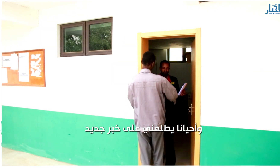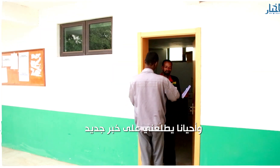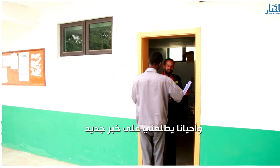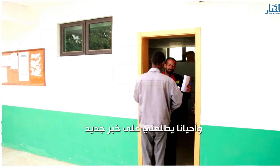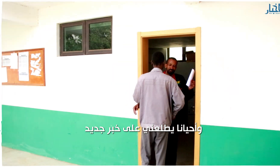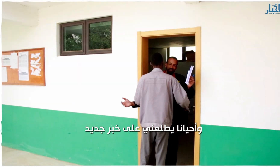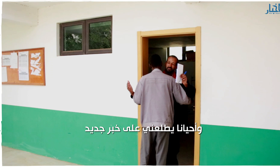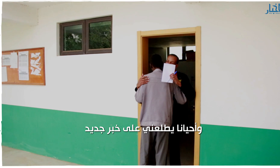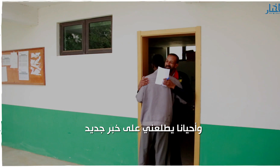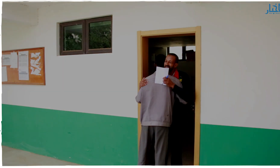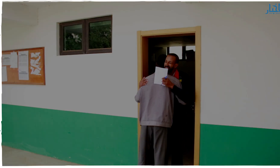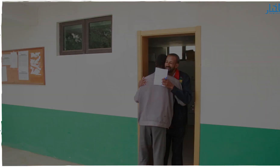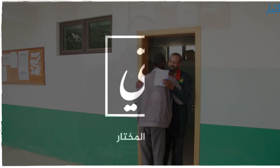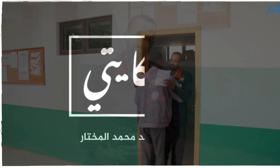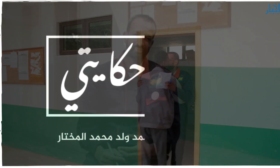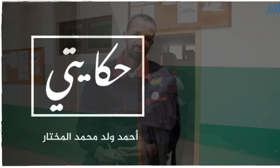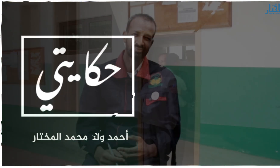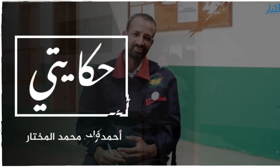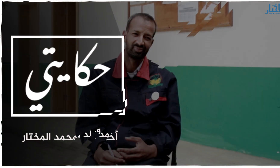يدخل الماركات اغلوها.